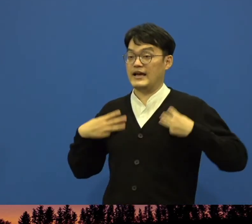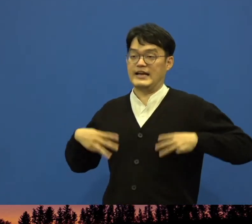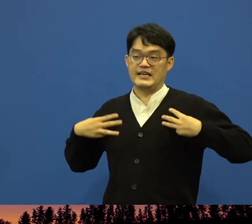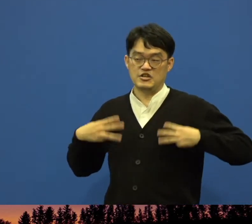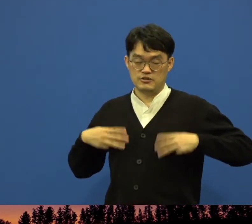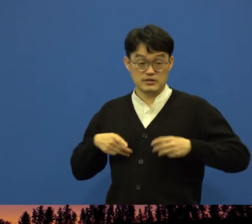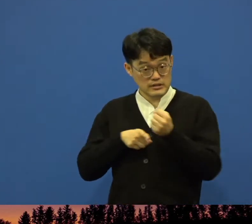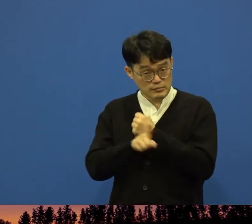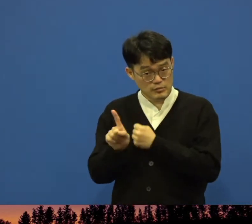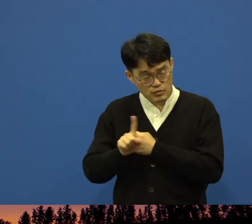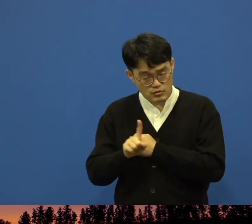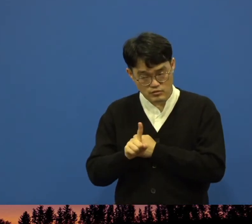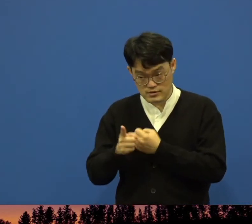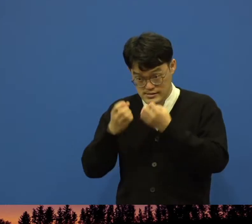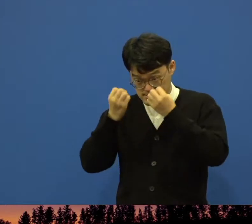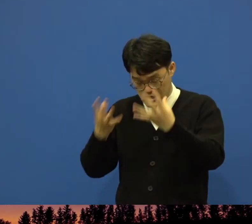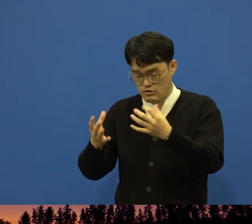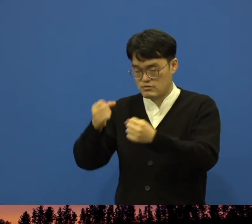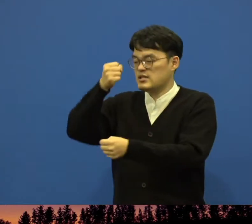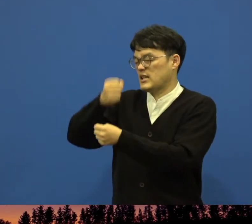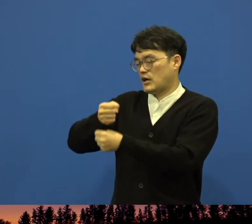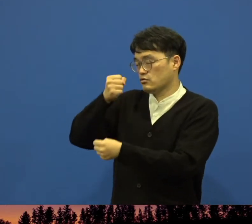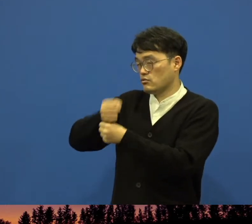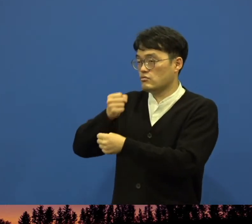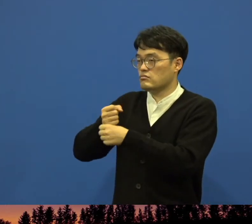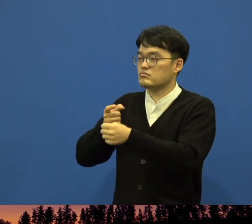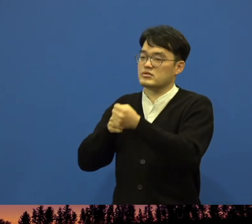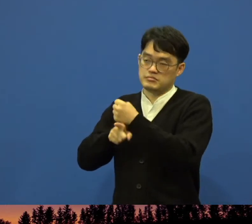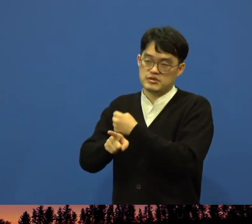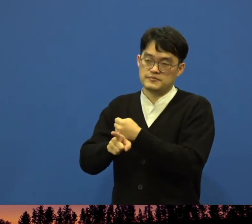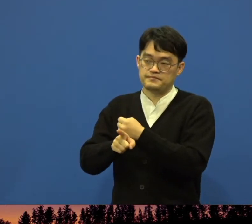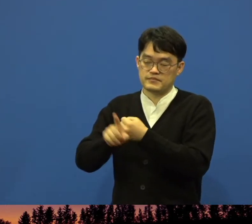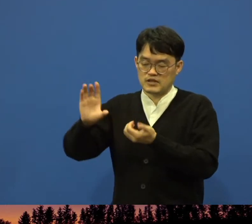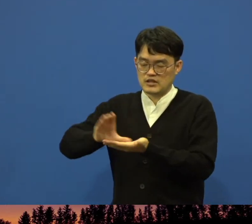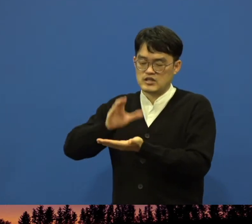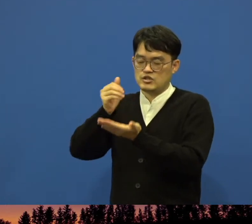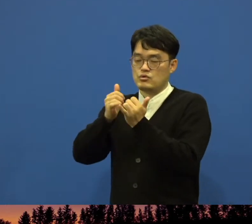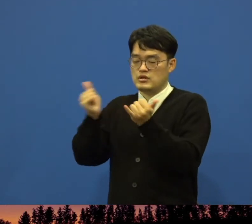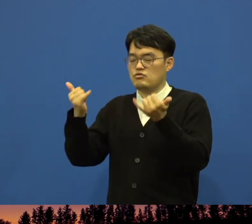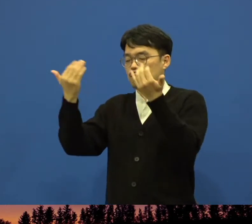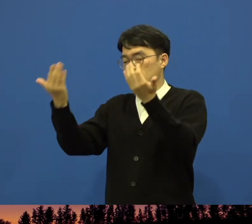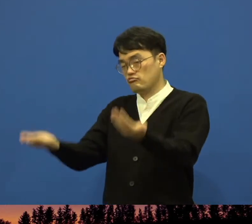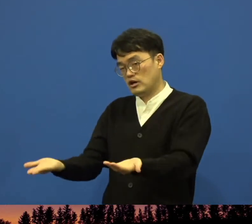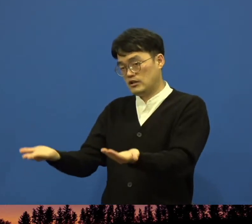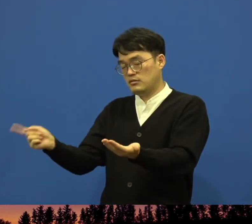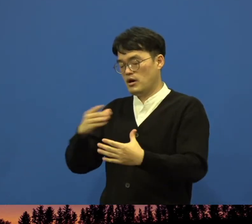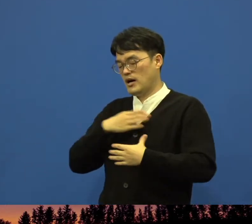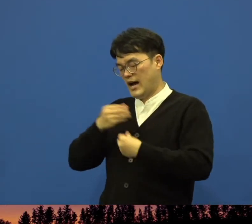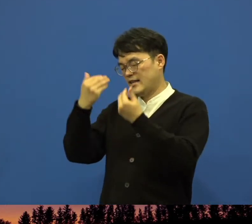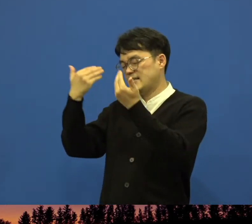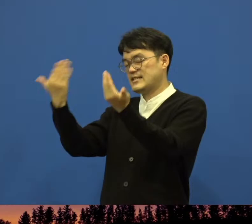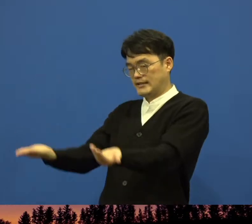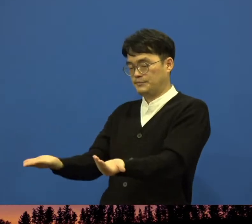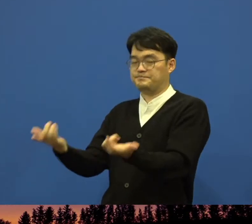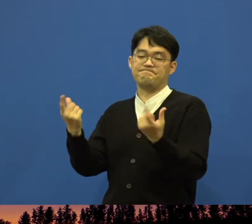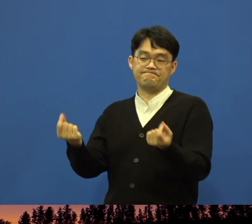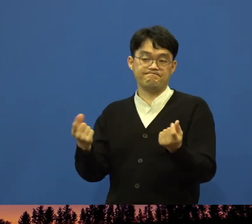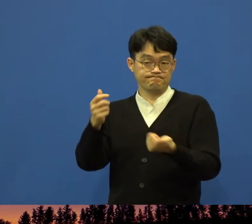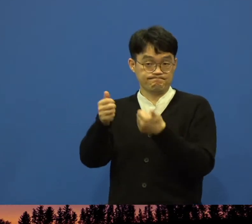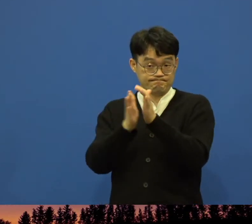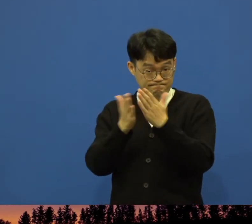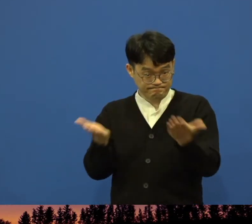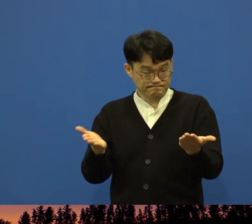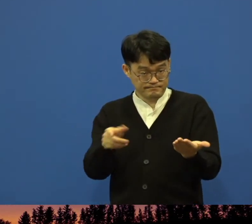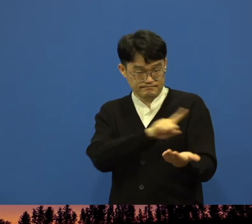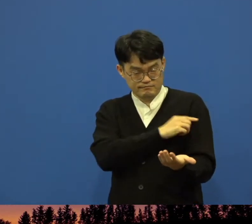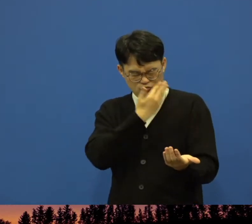그리스도인들의 여가 휴가는 전혀 다른 개념이에요. 세상 사람들과 전혀 다른 개념이에요. 이 안식이라는 개념은 성경의 핵심적인 주제